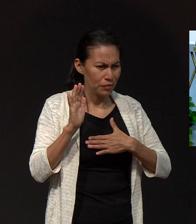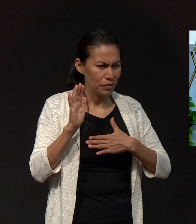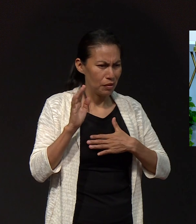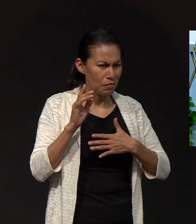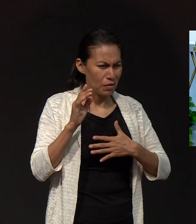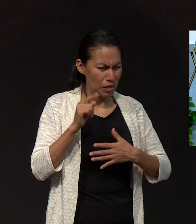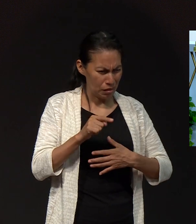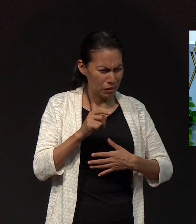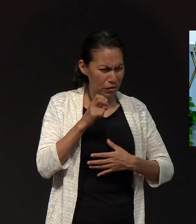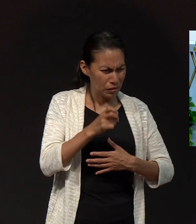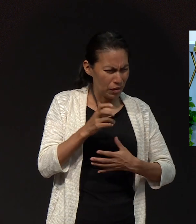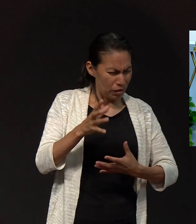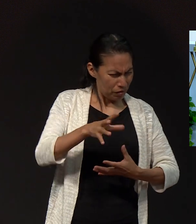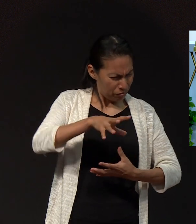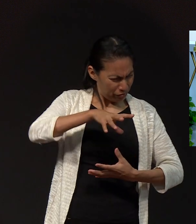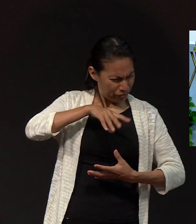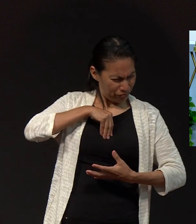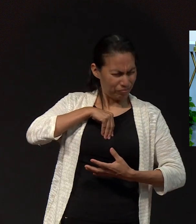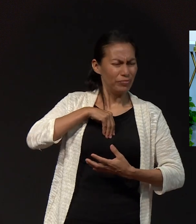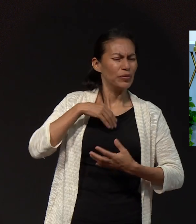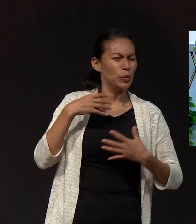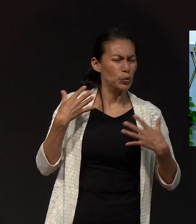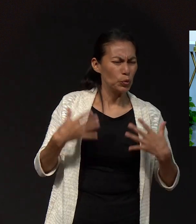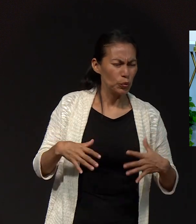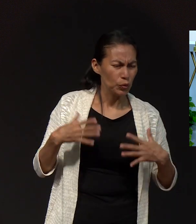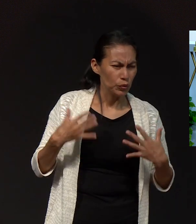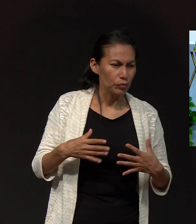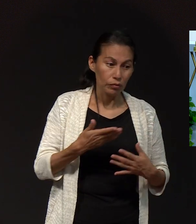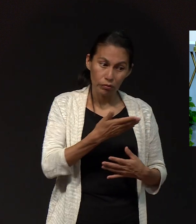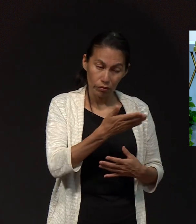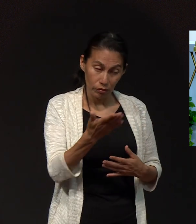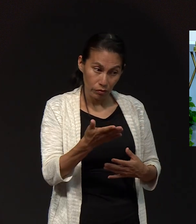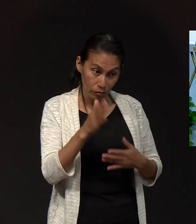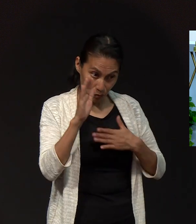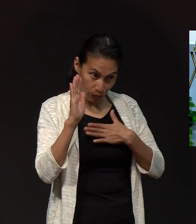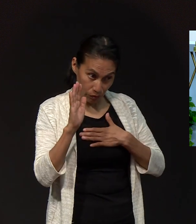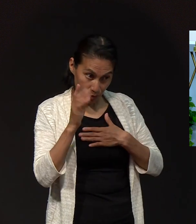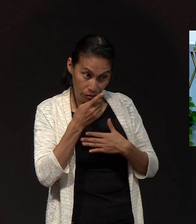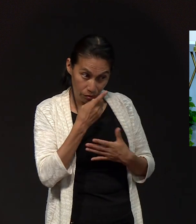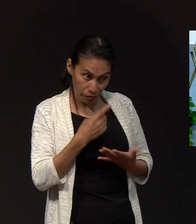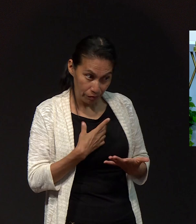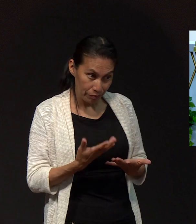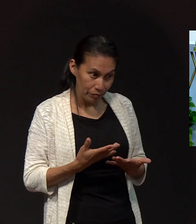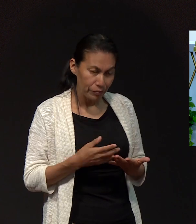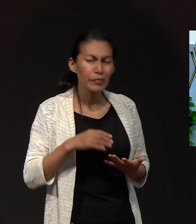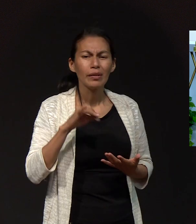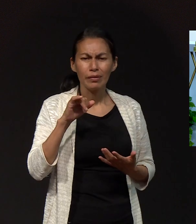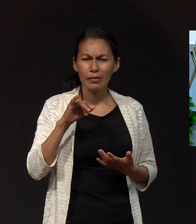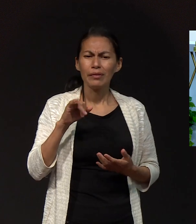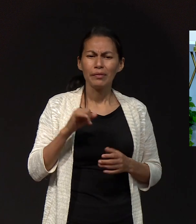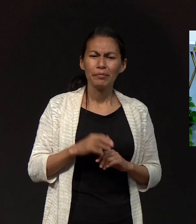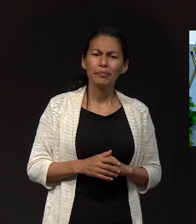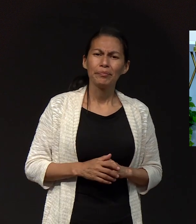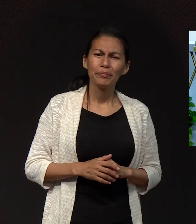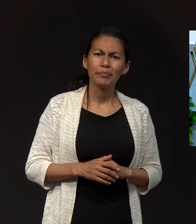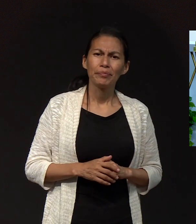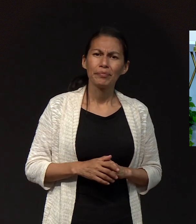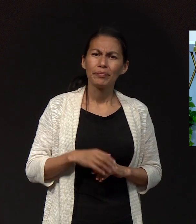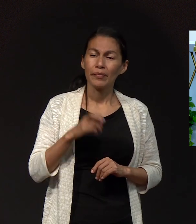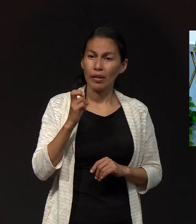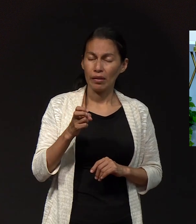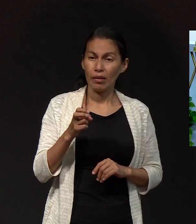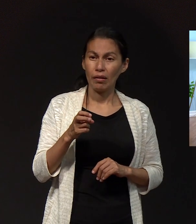Hacerla en oración Apropiarnos De esta promesa ¿Tienen una promesa Que puedan compartir? Sí